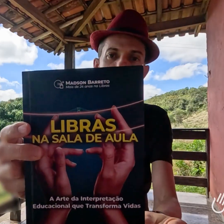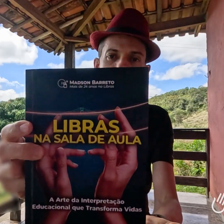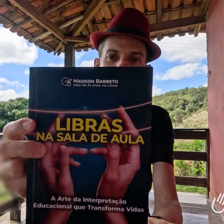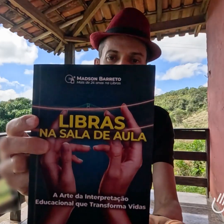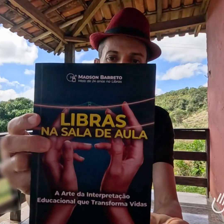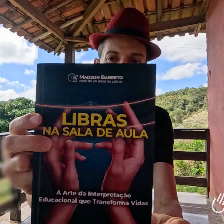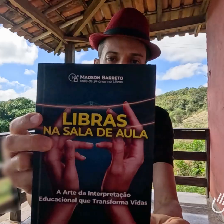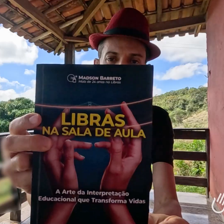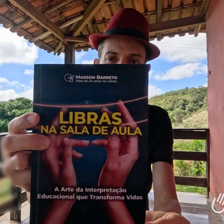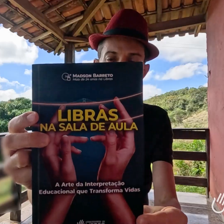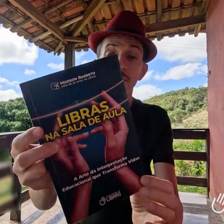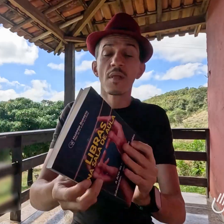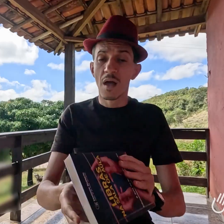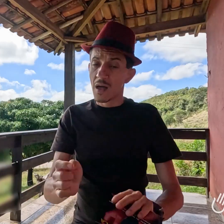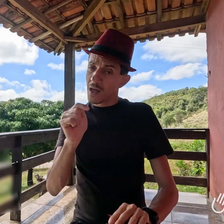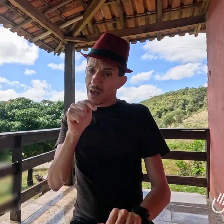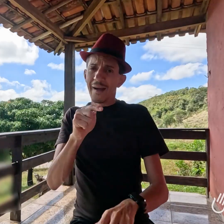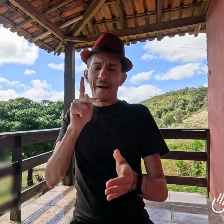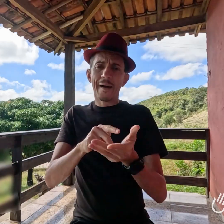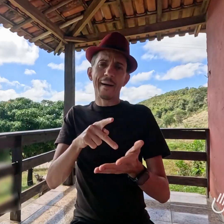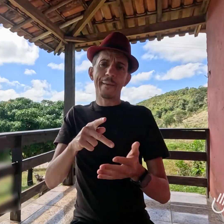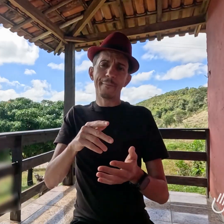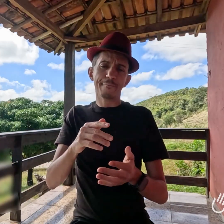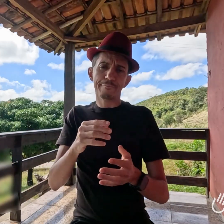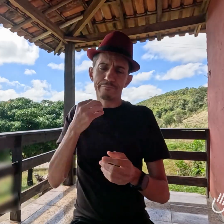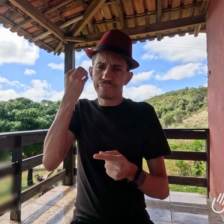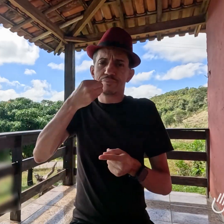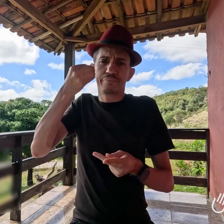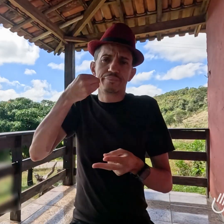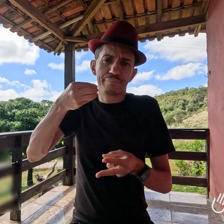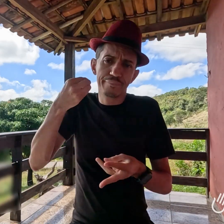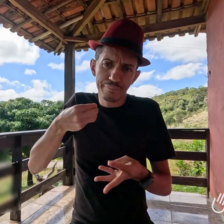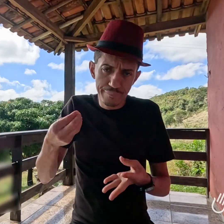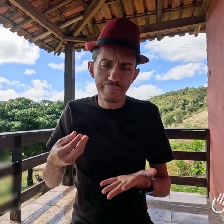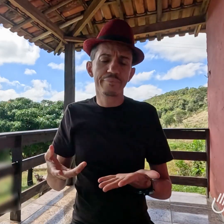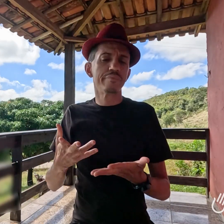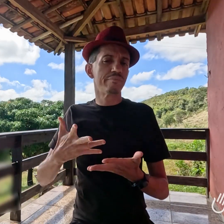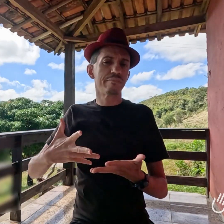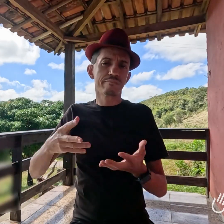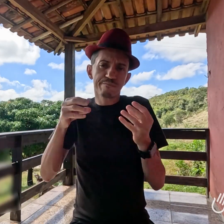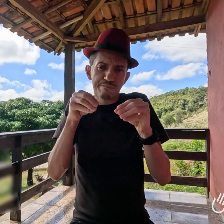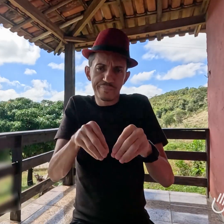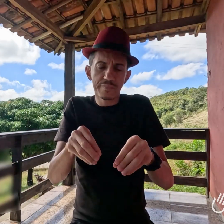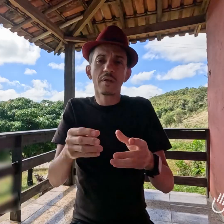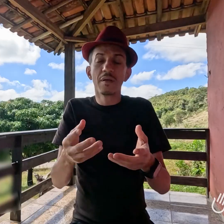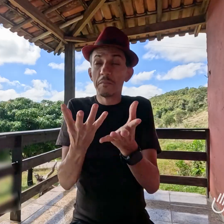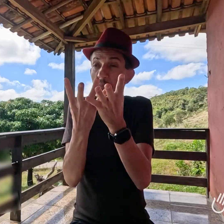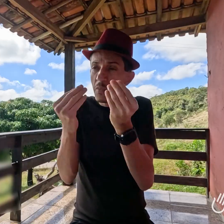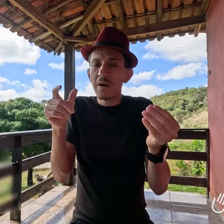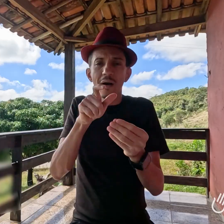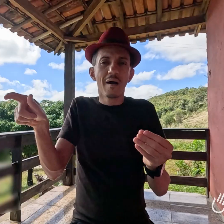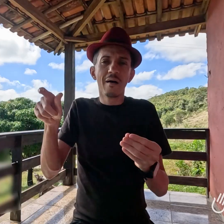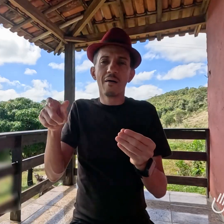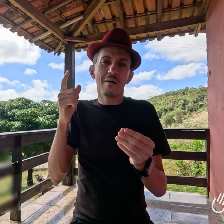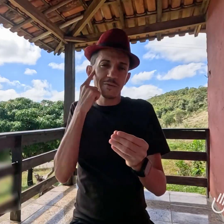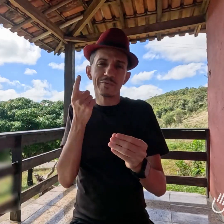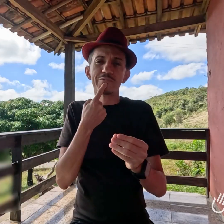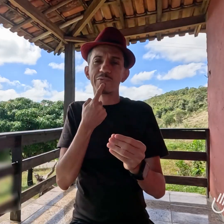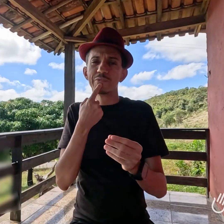por muitas outras pessoas também, organizei tudo isso passo a passo nesse livro, Libras na Sala de Aula, a arte da interpretação